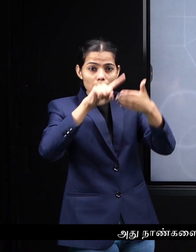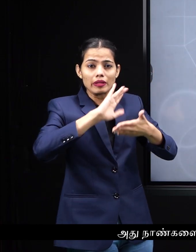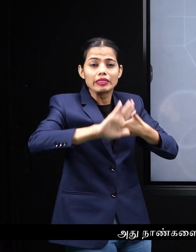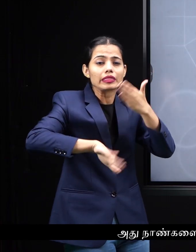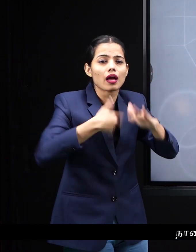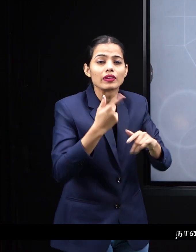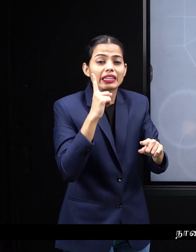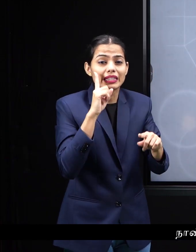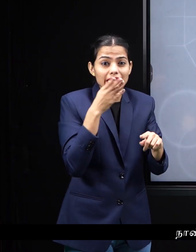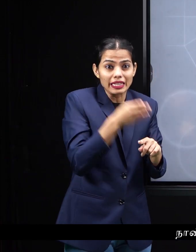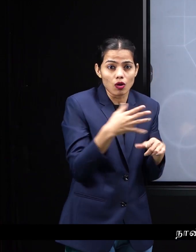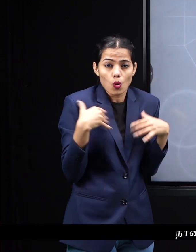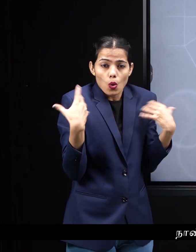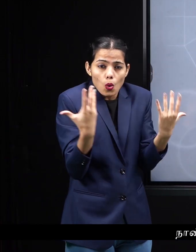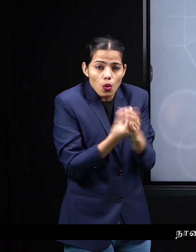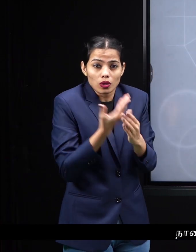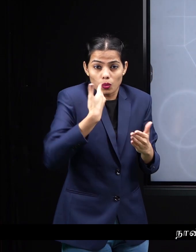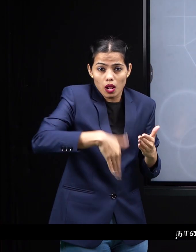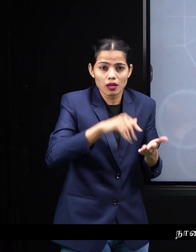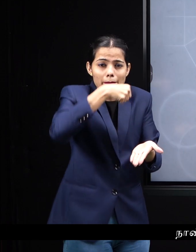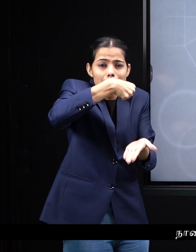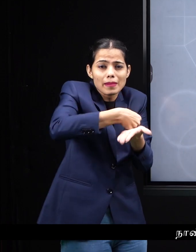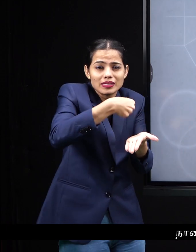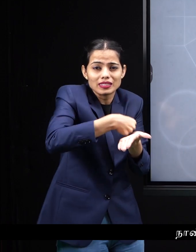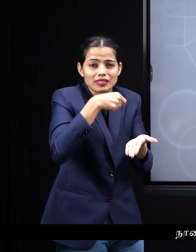நாணுக்கு 90 பாகை கோணத்தை உருவாக்கும்.